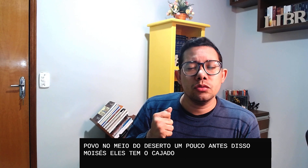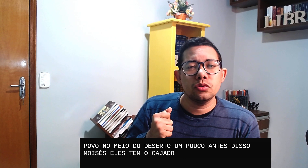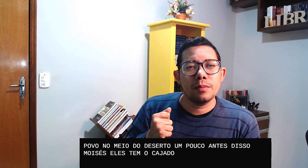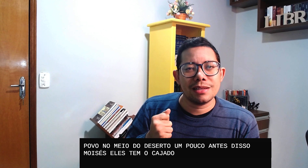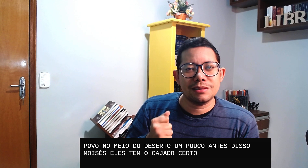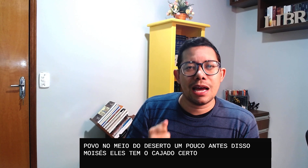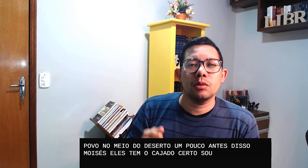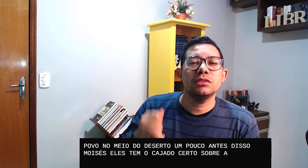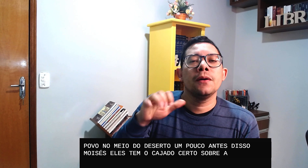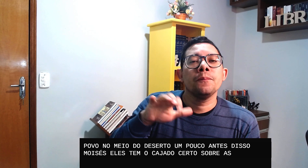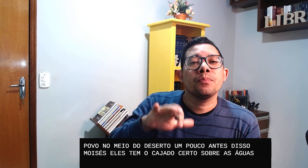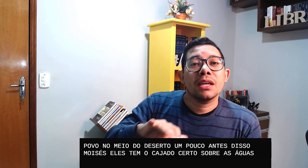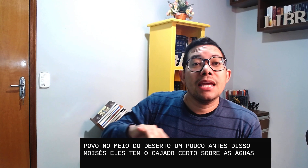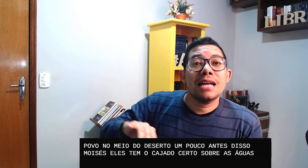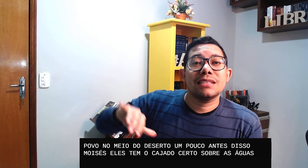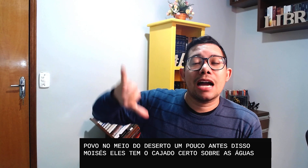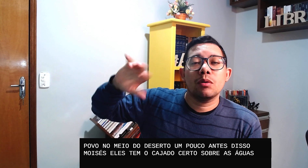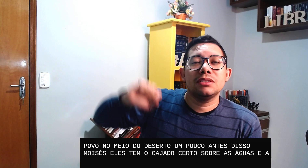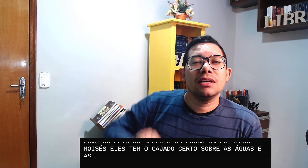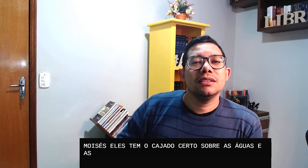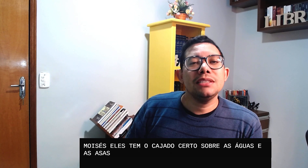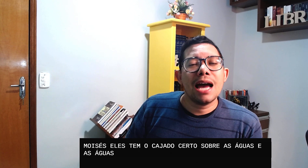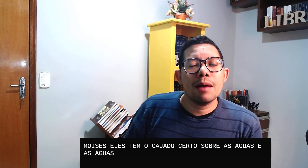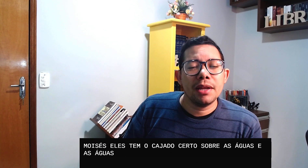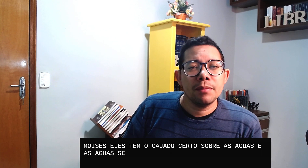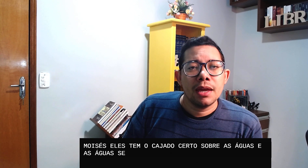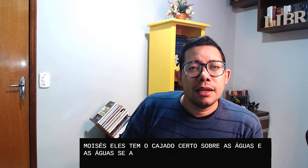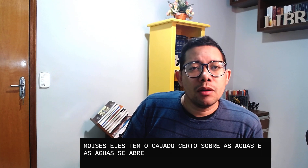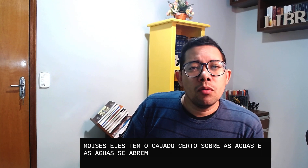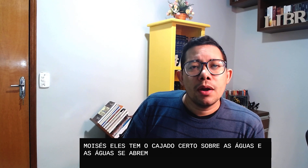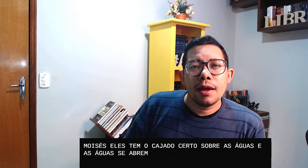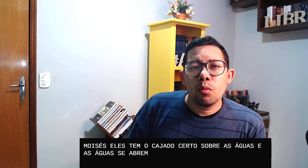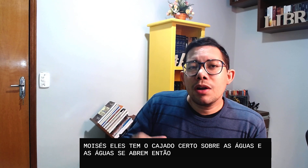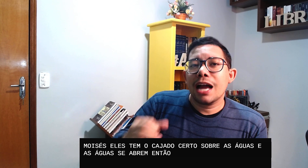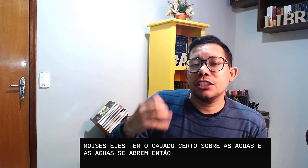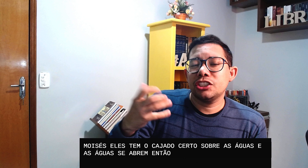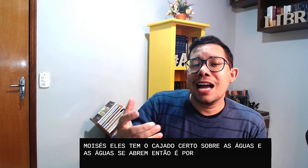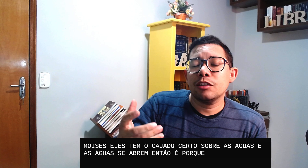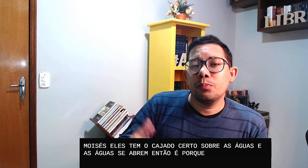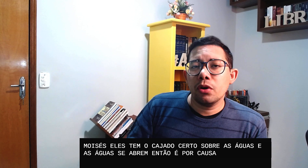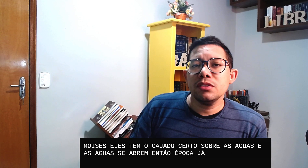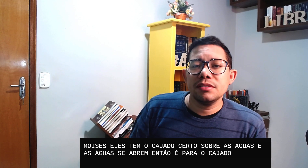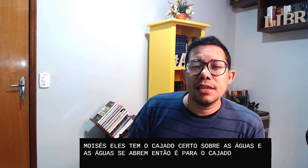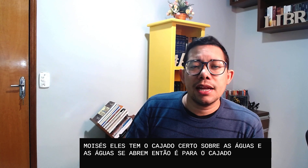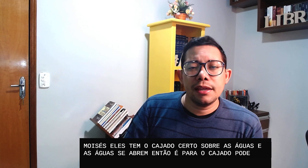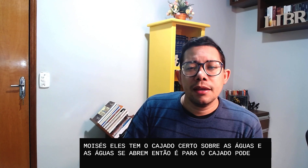Sobre as águas. E as águas se abrem. Então, o cajado pode ser aí